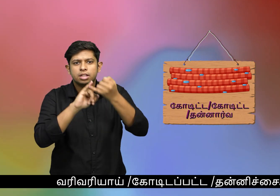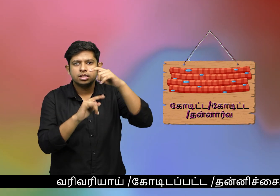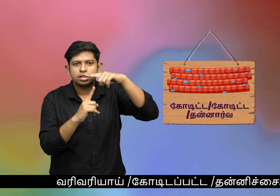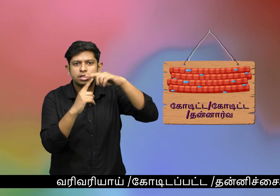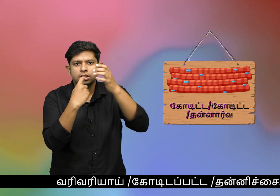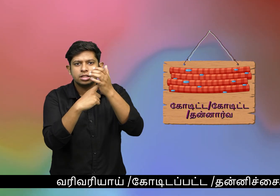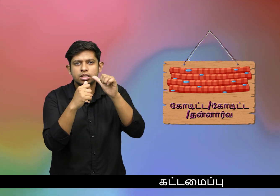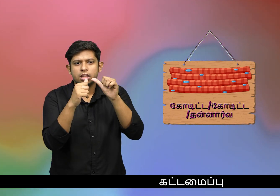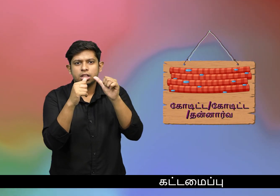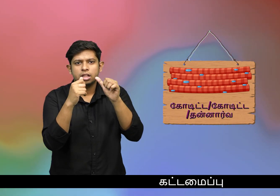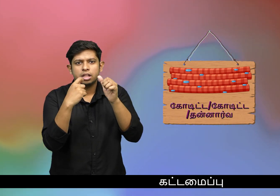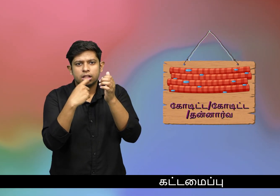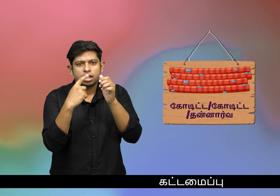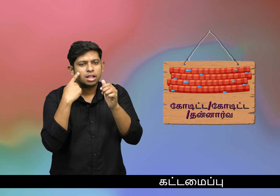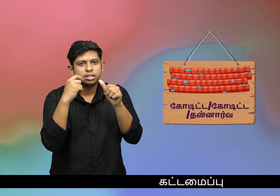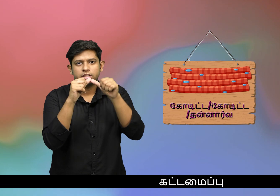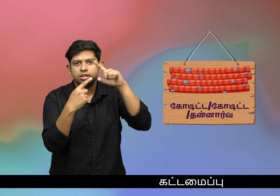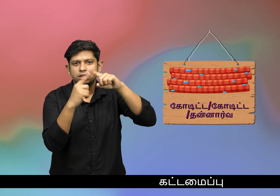அல்லாத கட்டமைப்பு.